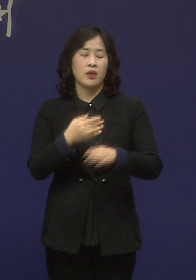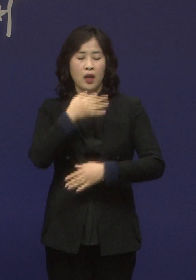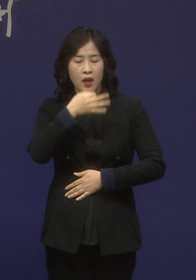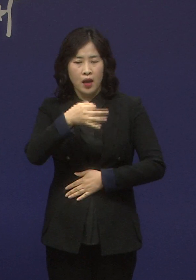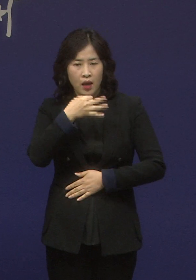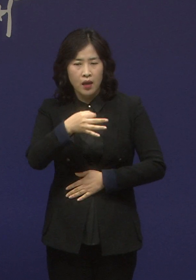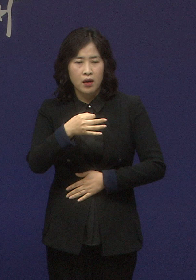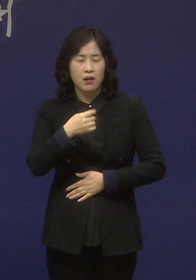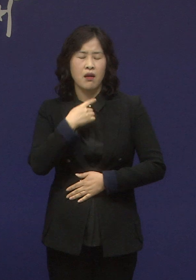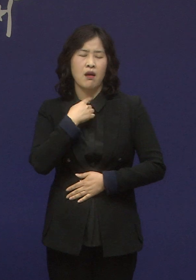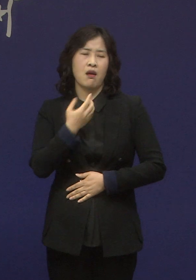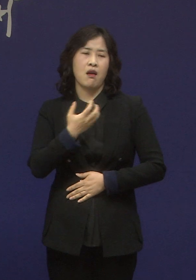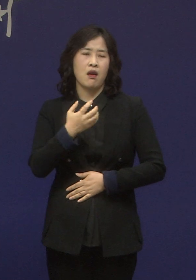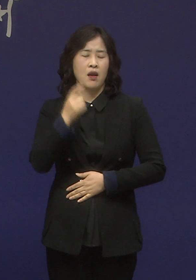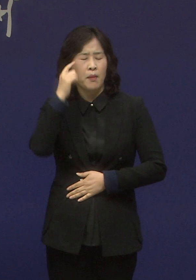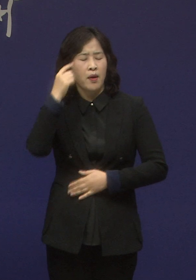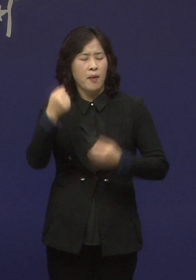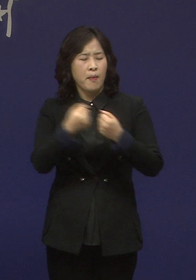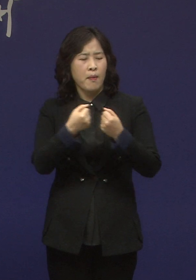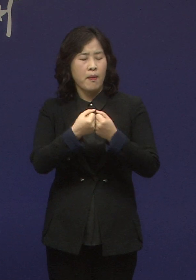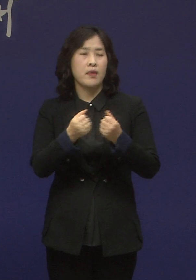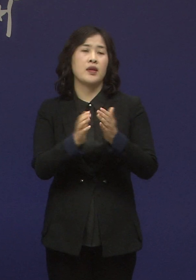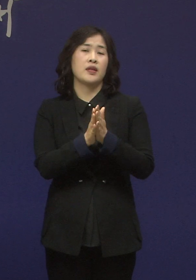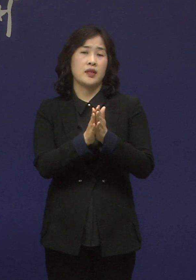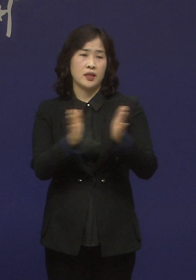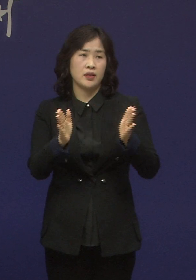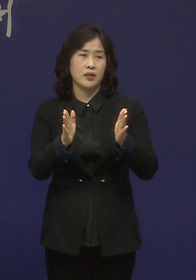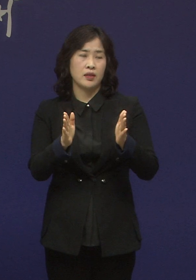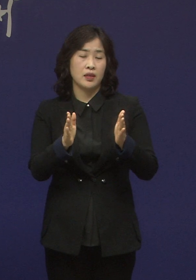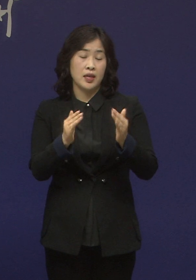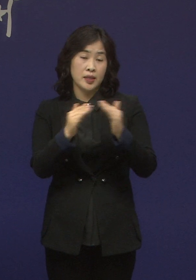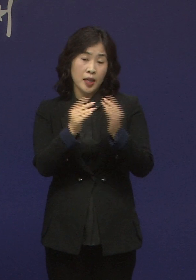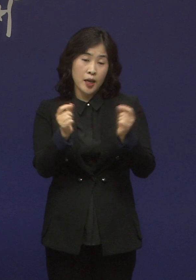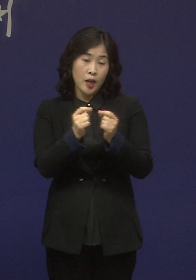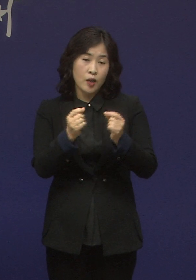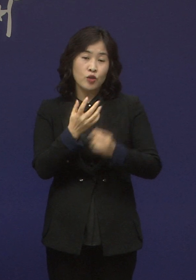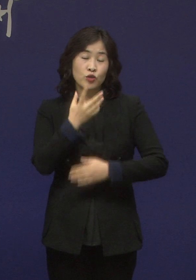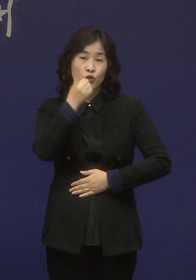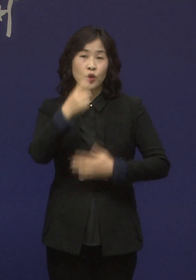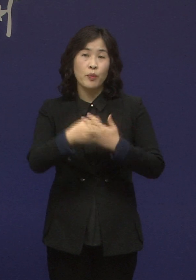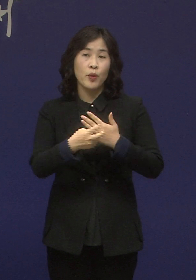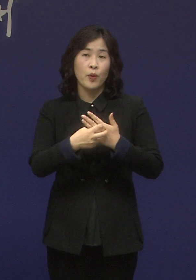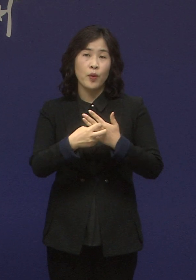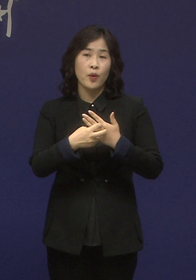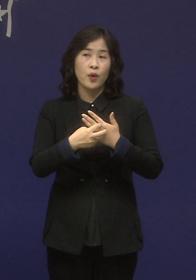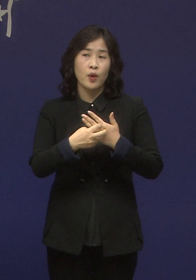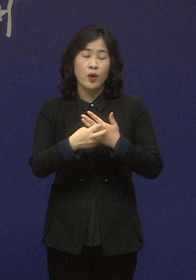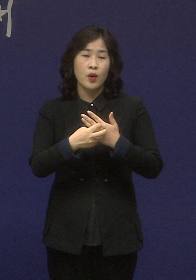기침, 인후통, 두통이 시작돼서 집 근처 순천병원